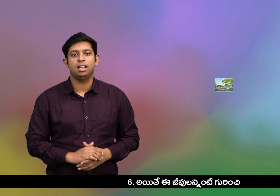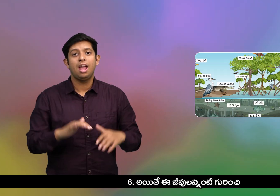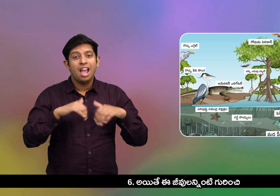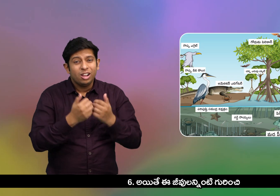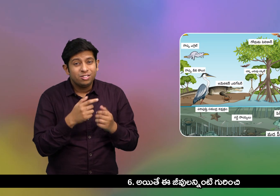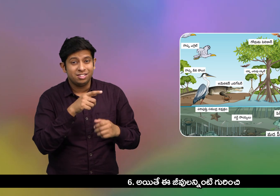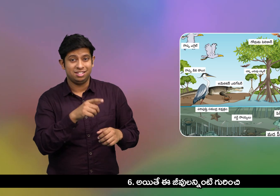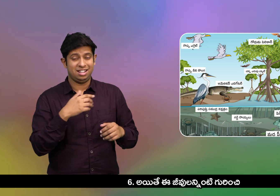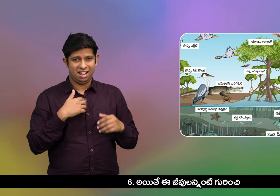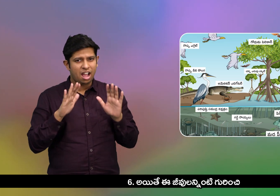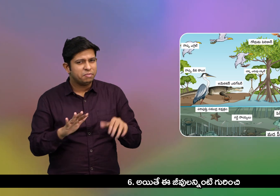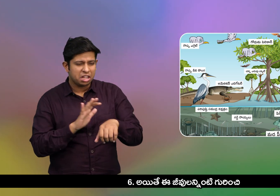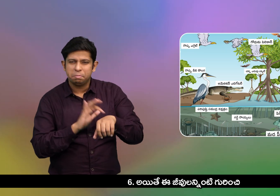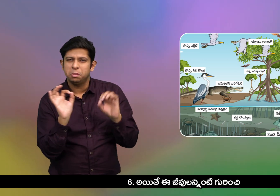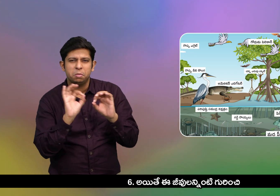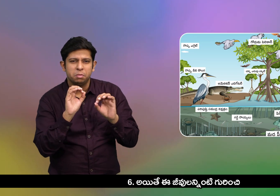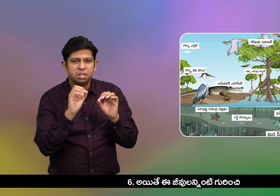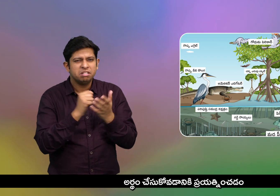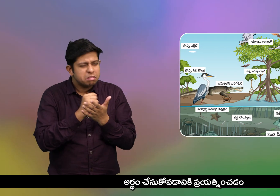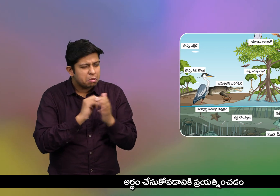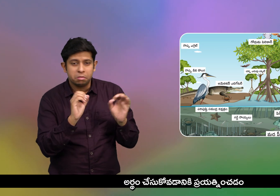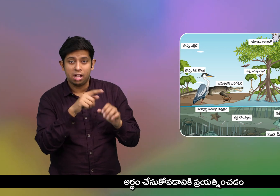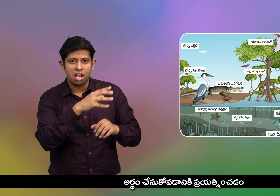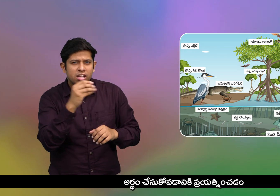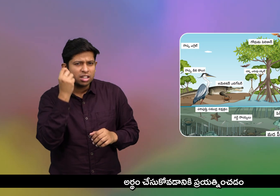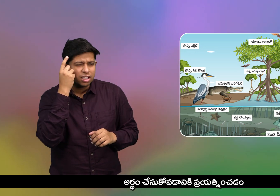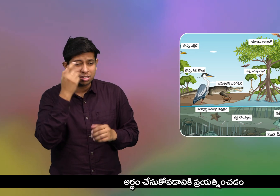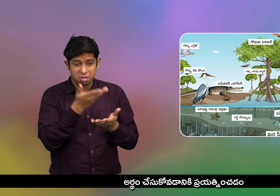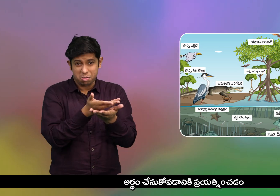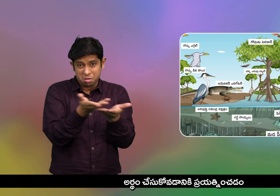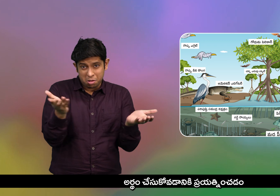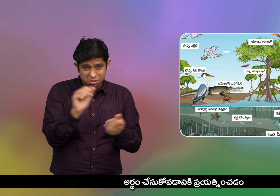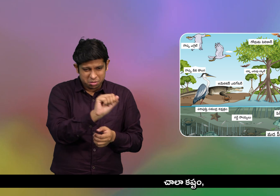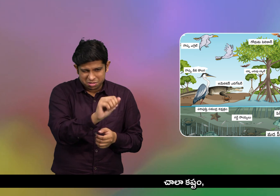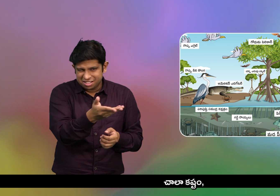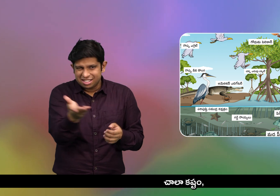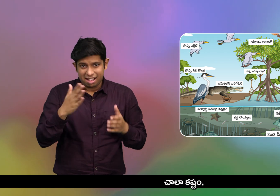అయితే ఈ జీవులన్నింటి గురించి అర్థం చేసుకోవడానికి ప్రయత్నించడం చాలా కష్టం.